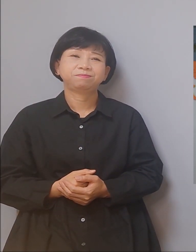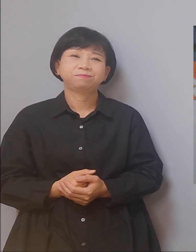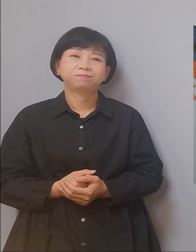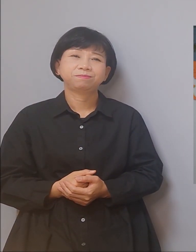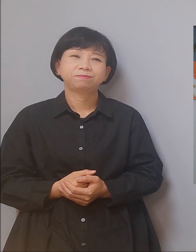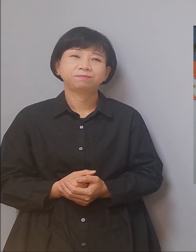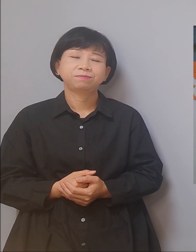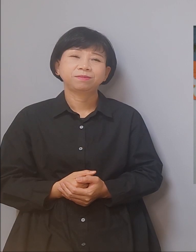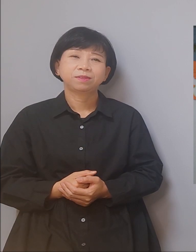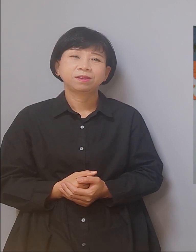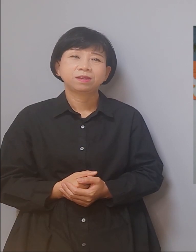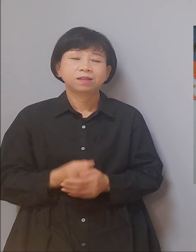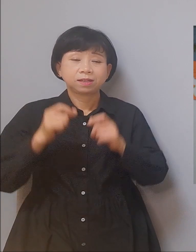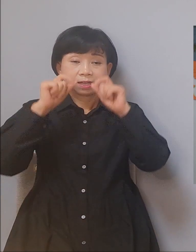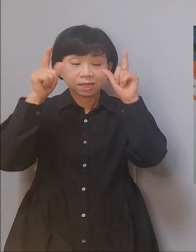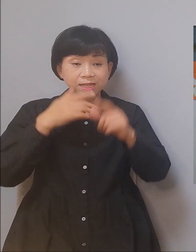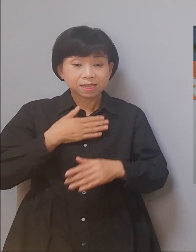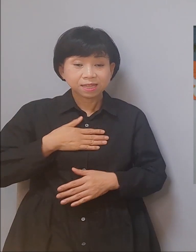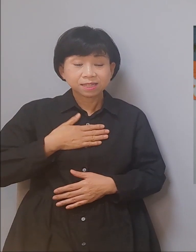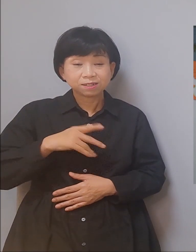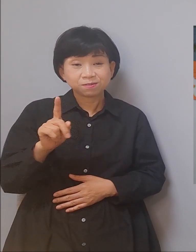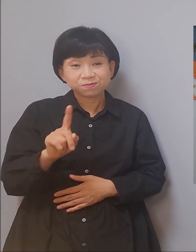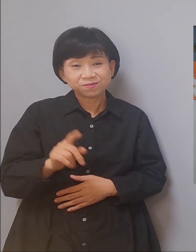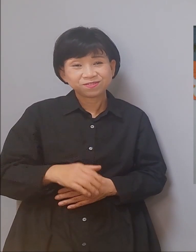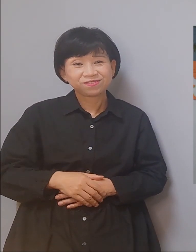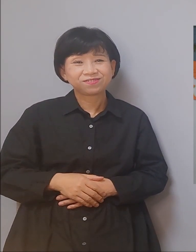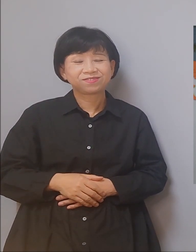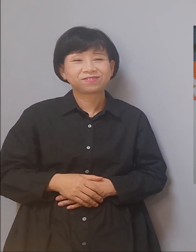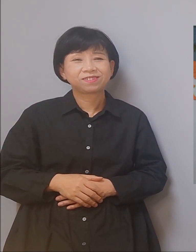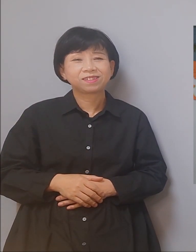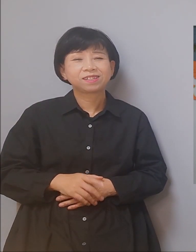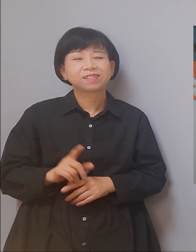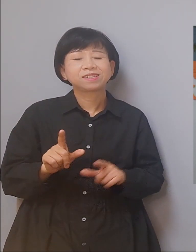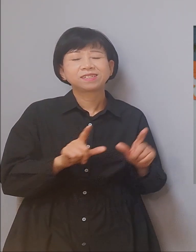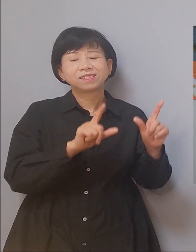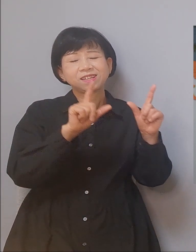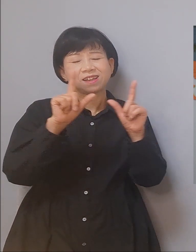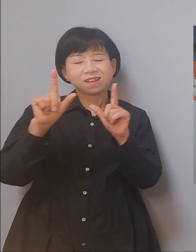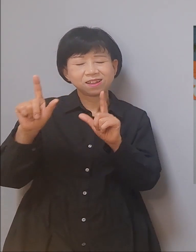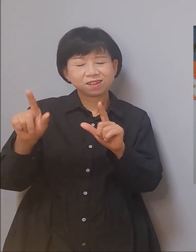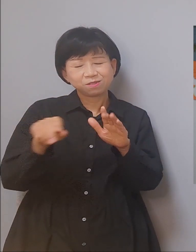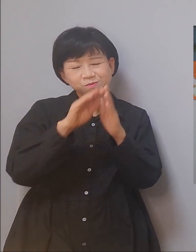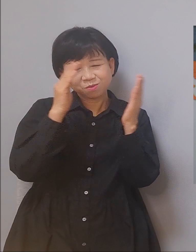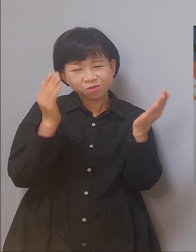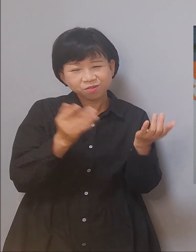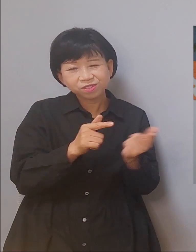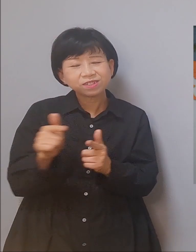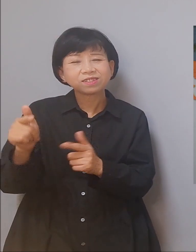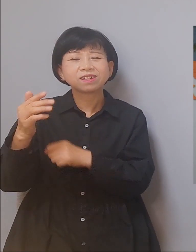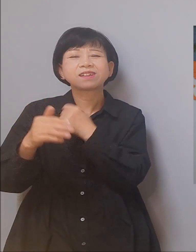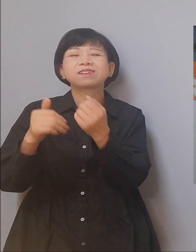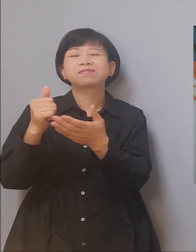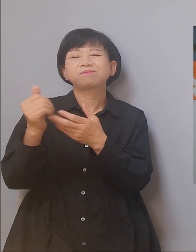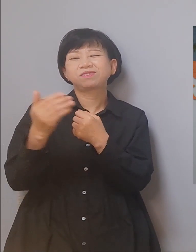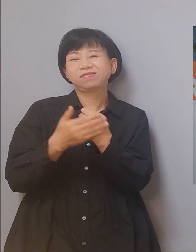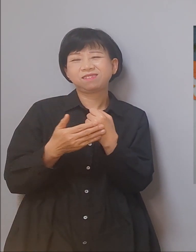그런데 이쯤 되니 우리가 깨닫는 것이 있죠. 우리가 살아가는 모든 것이 하나님의 은혜라는 겁니다.